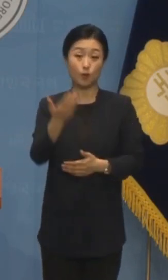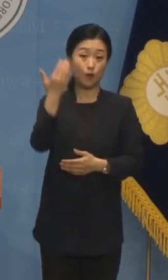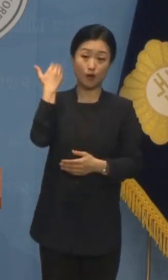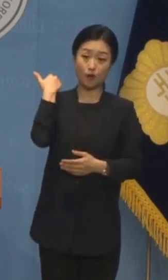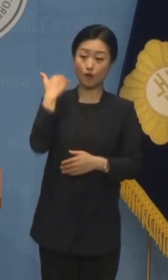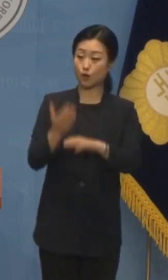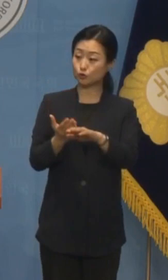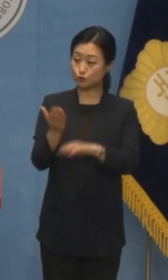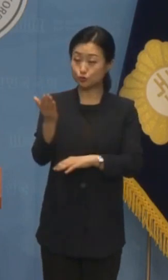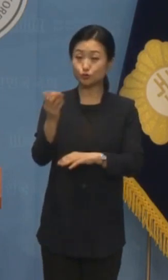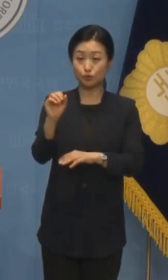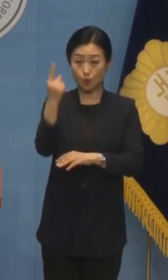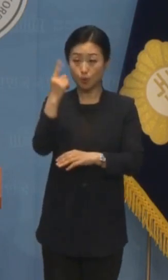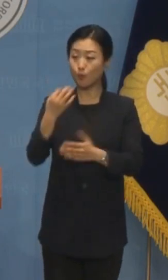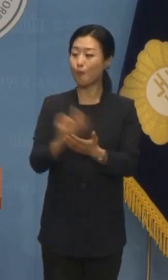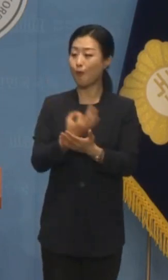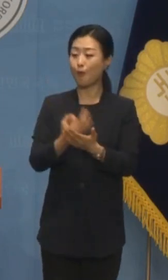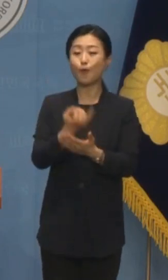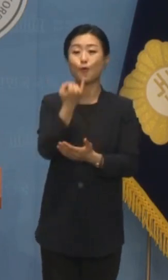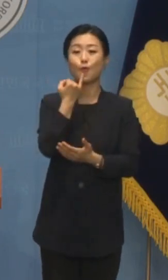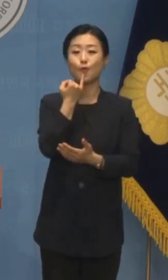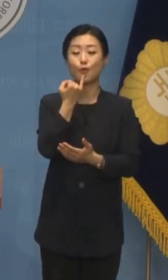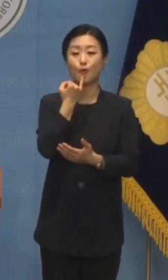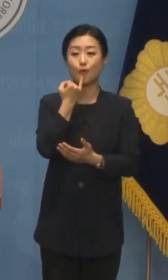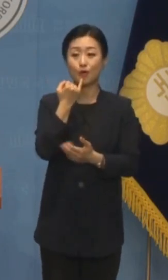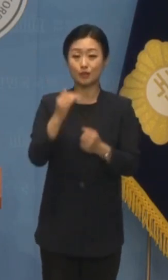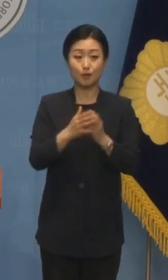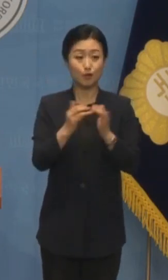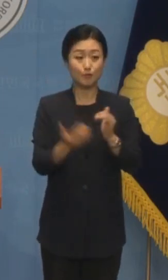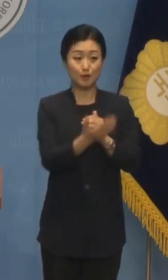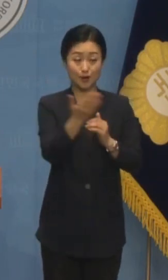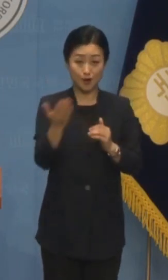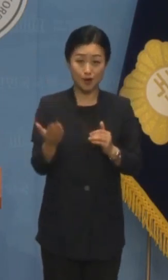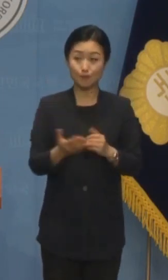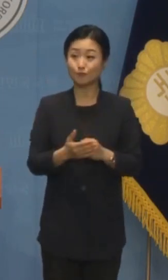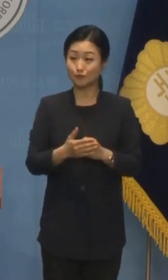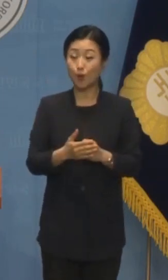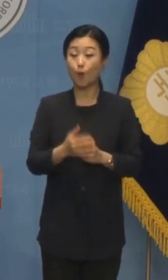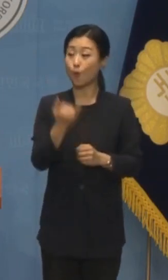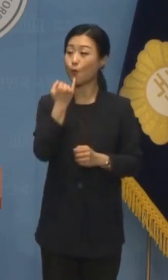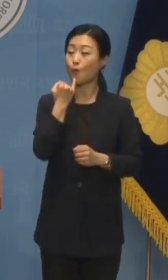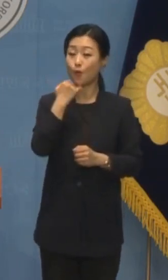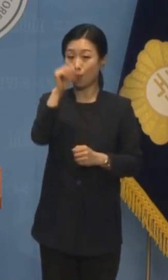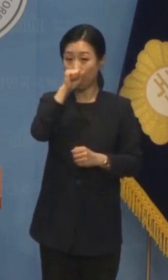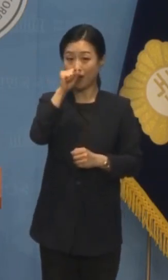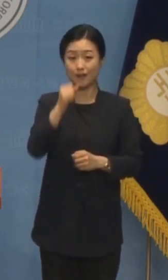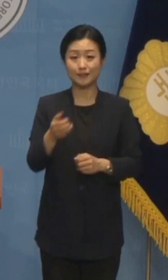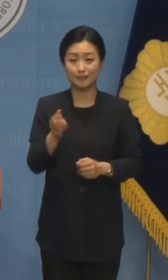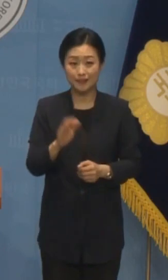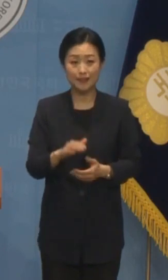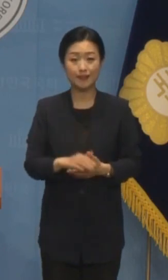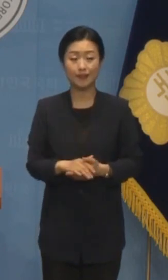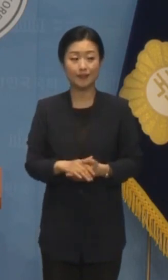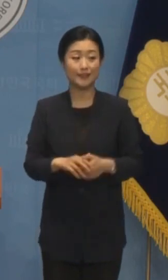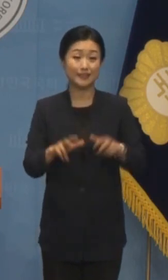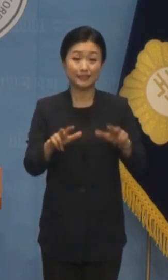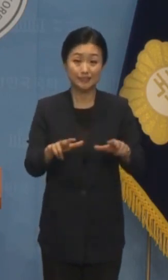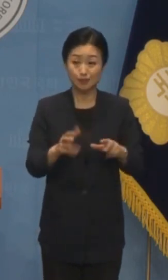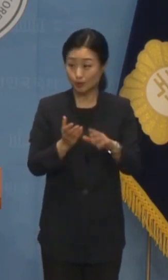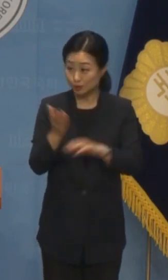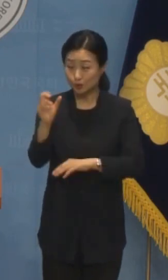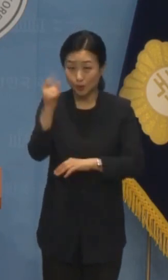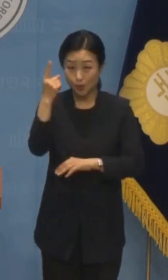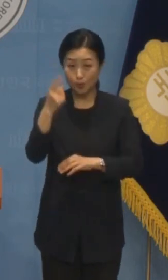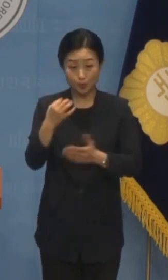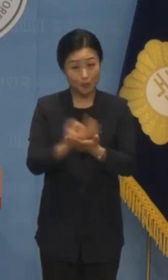과거에는 수출의 낙수 효과가 일정하게 작동을 했기 때문에 국민들의 합의 수준이 높을 수 있었습니다. 그런데 이제 이